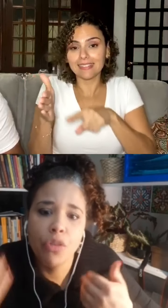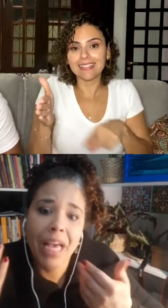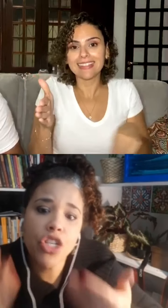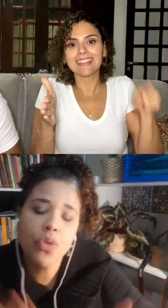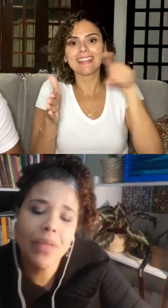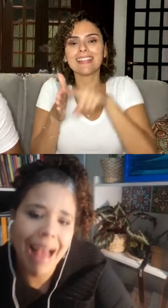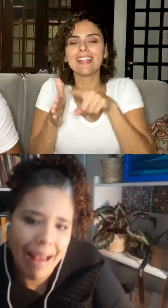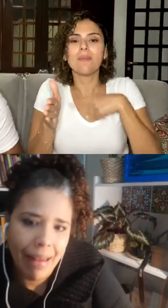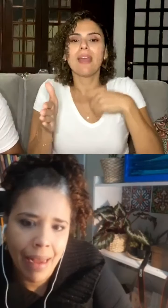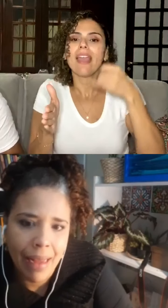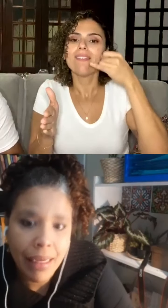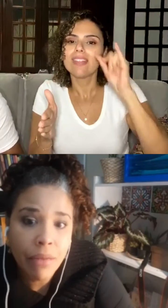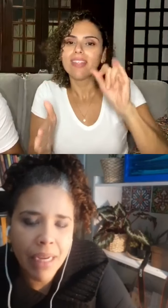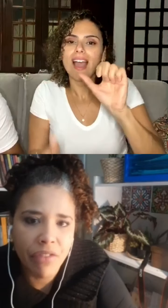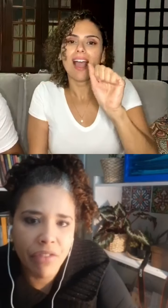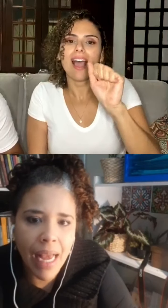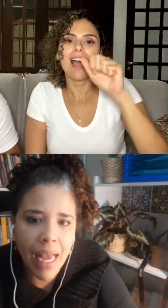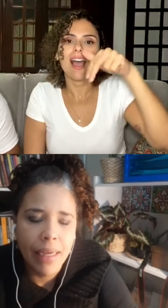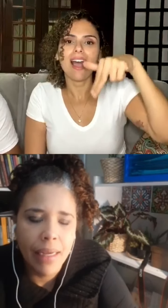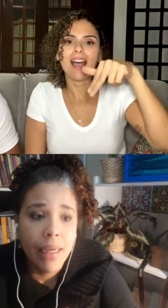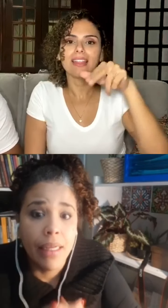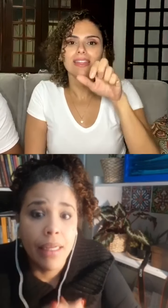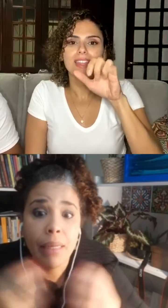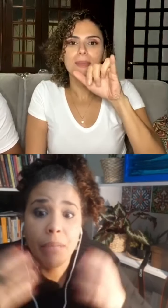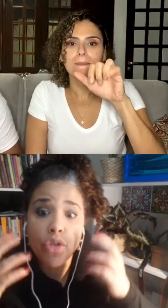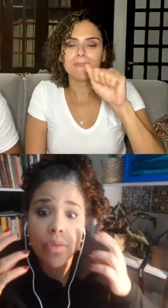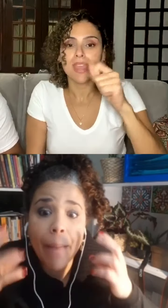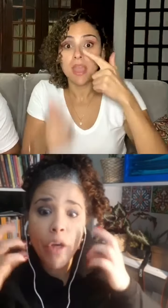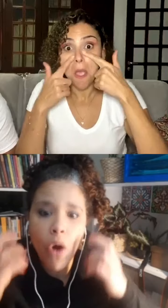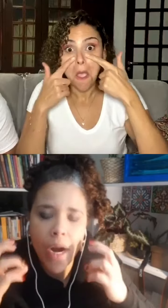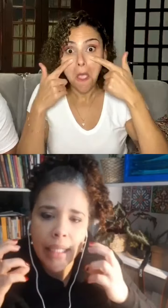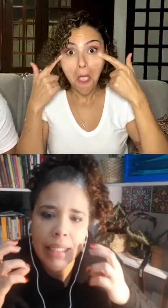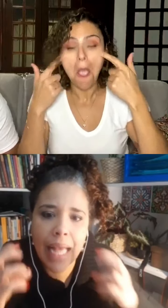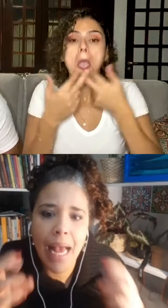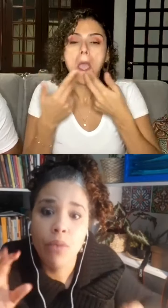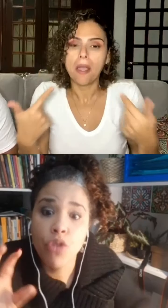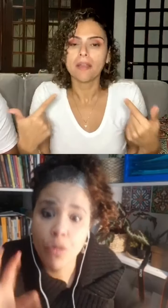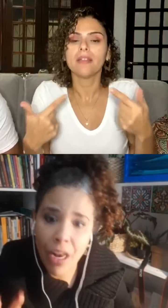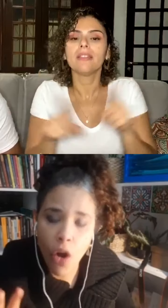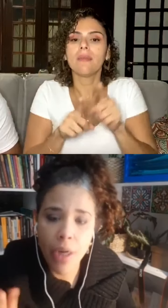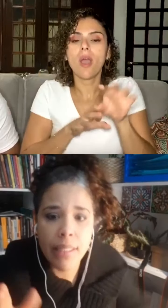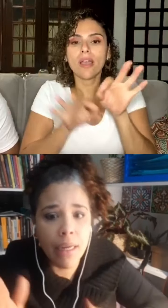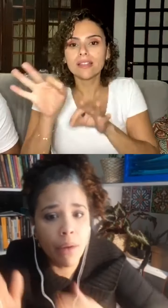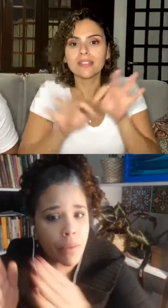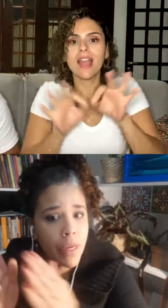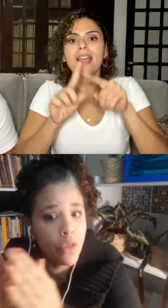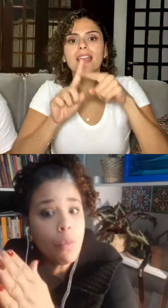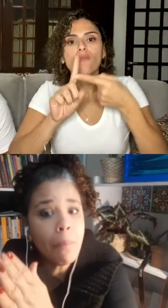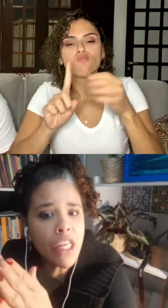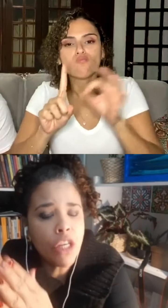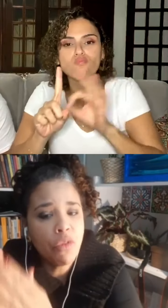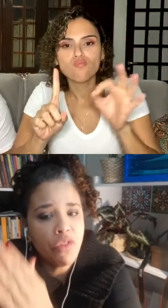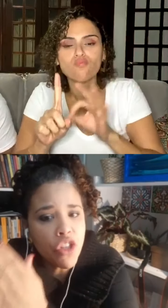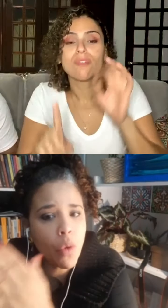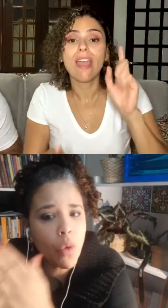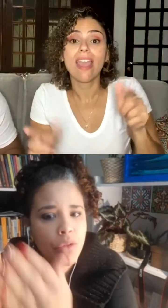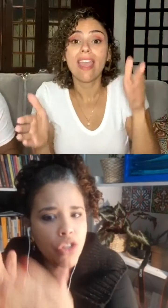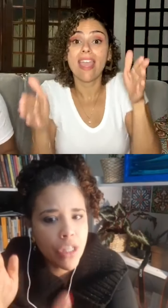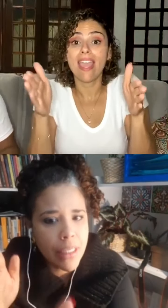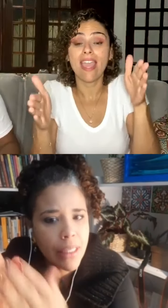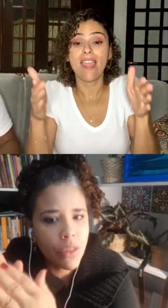me ajudar a não engravidar e me ajudar a me organizar, os melhores são, no mínimo,